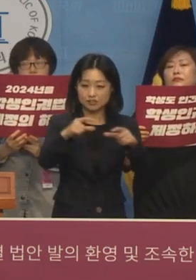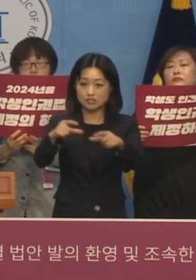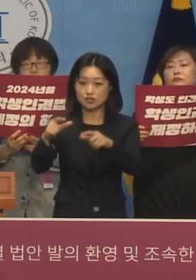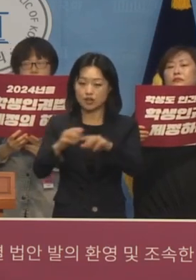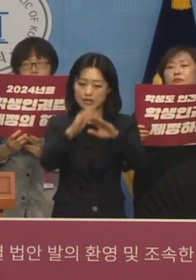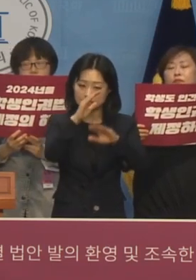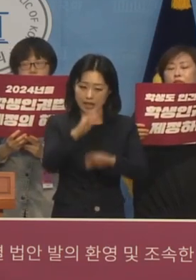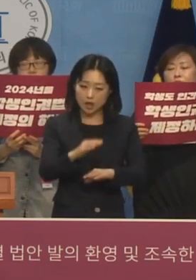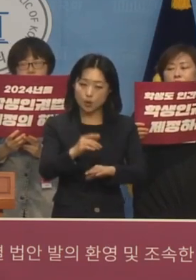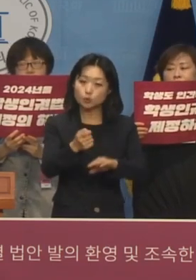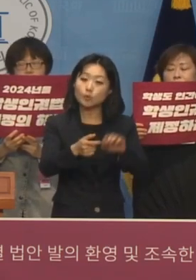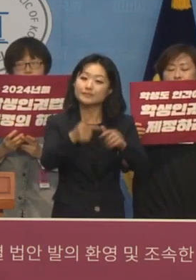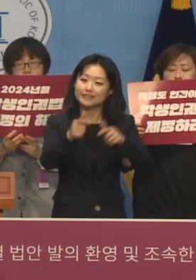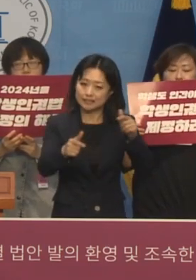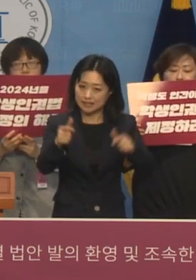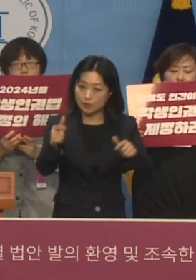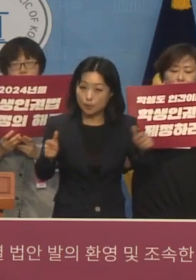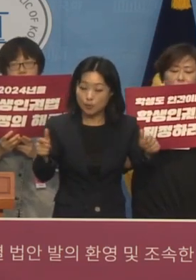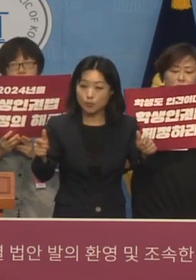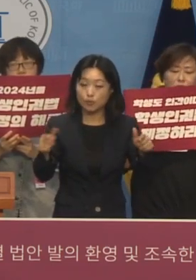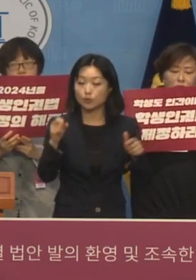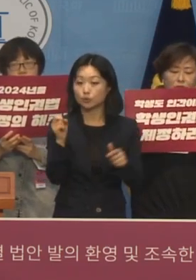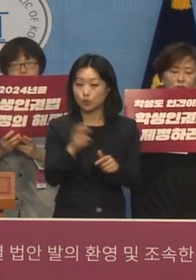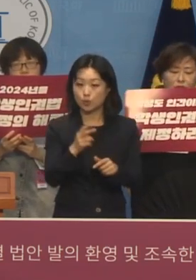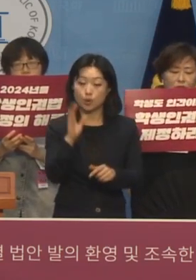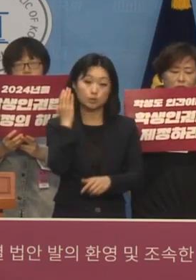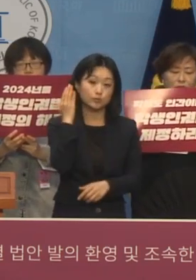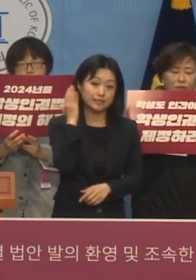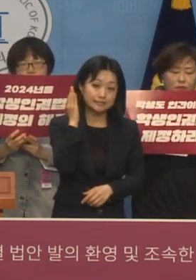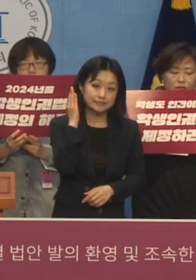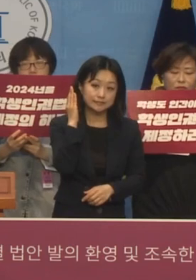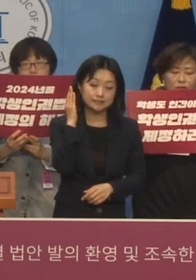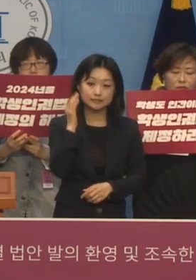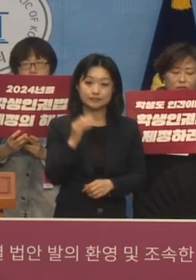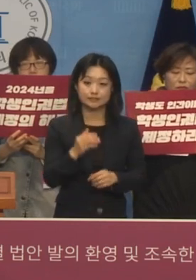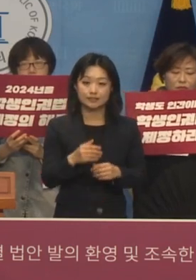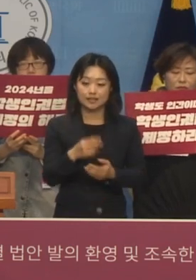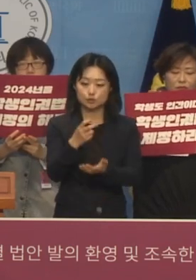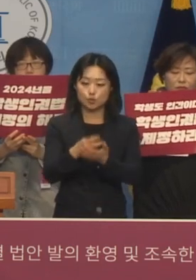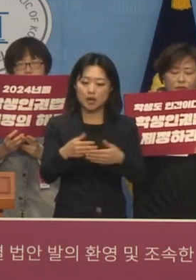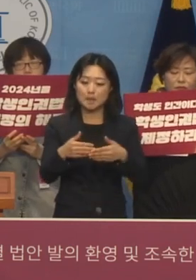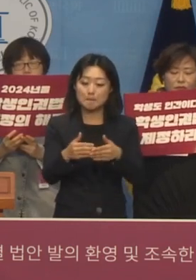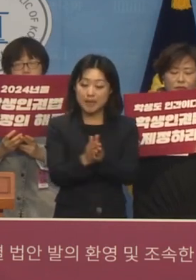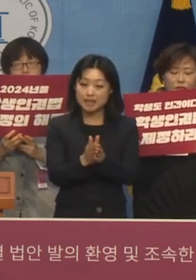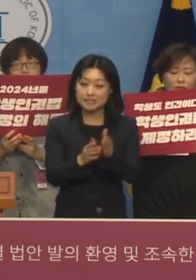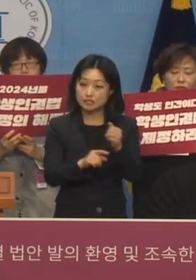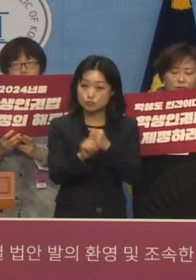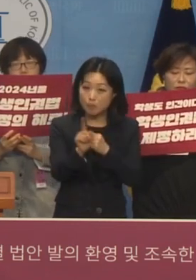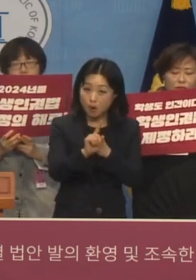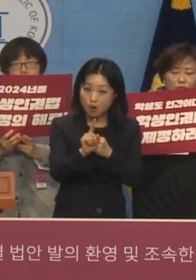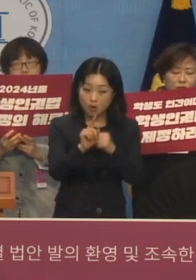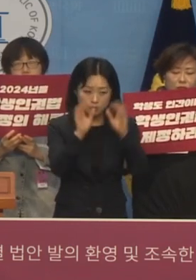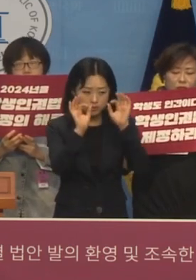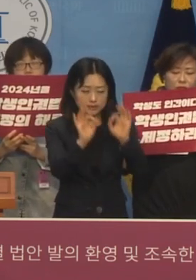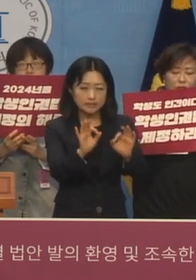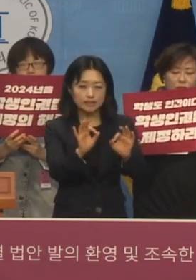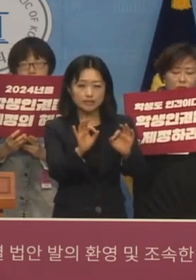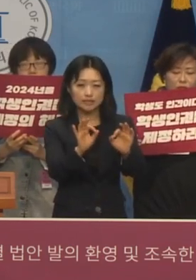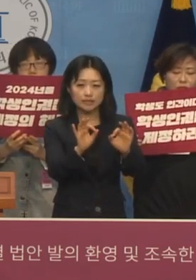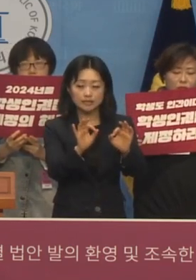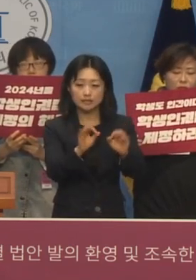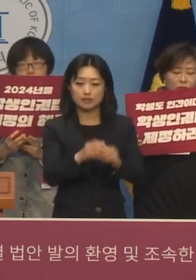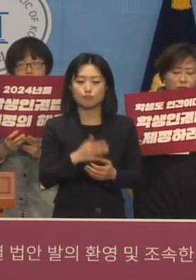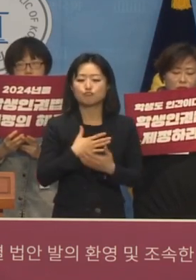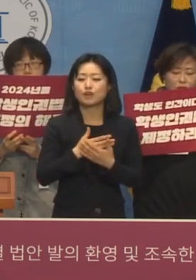내용의 편차도 있고, 그다음에 최근에 나타나는 조례 폐지 움직임 같은 데서 드러나는 것처럼